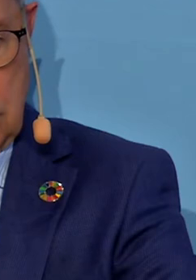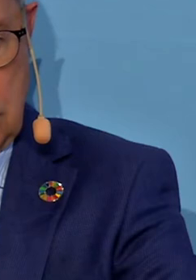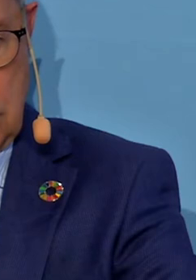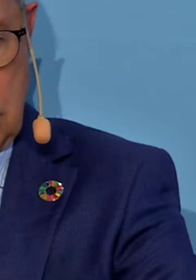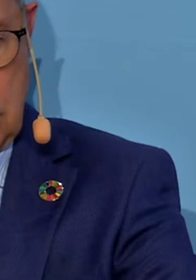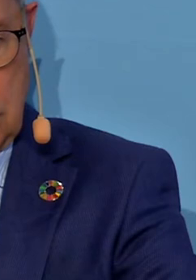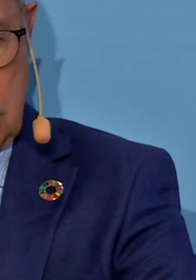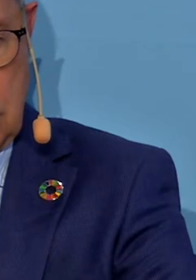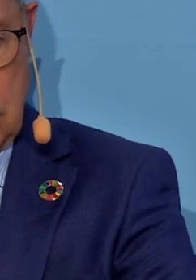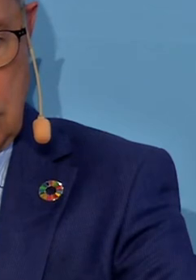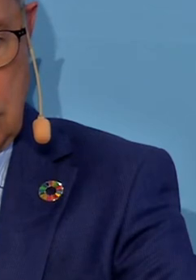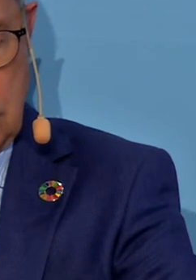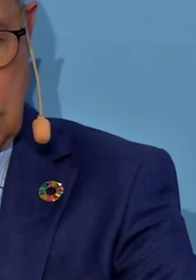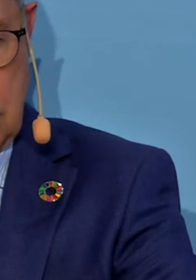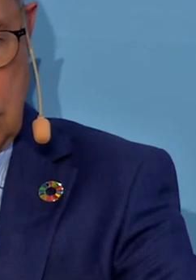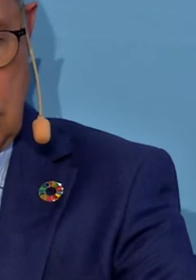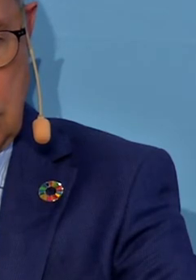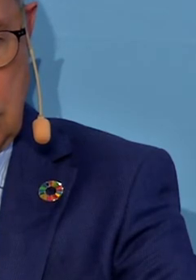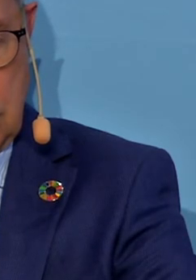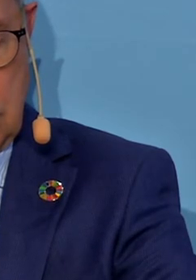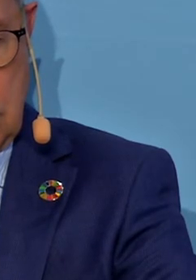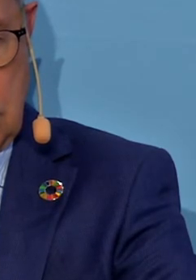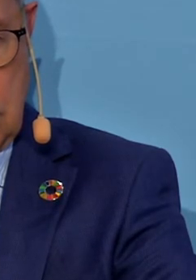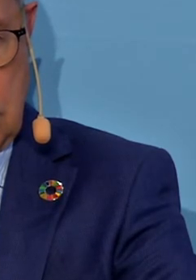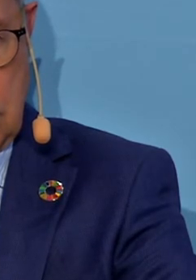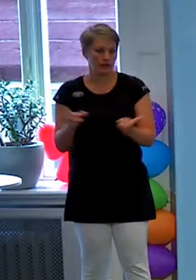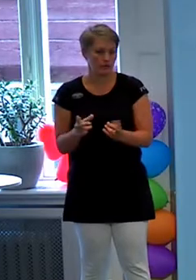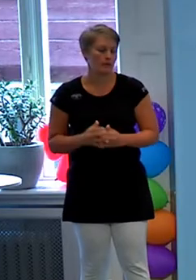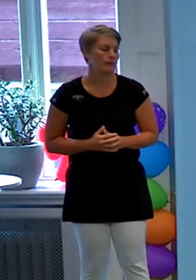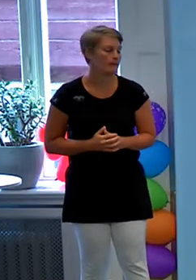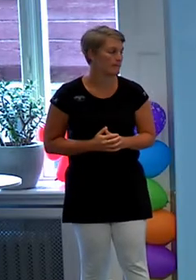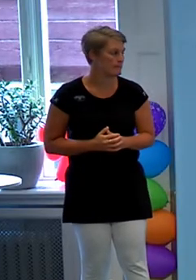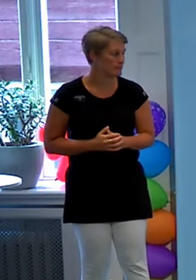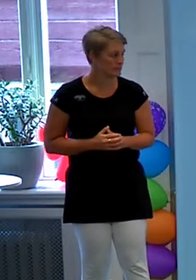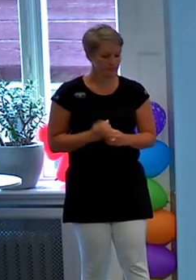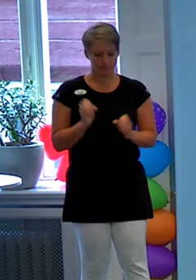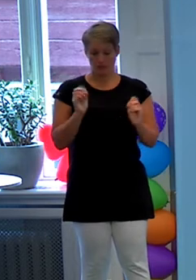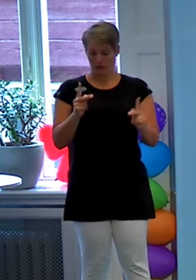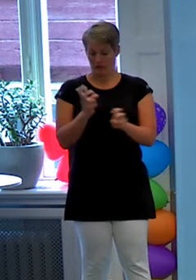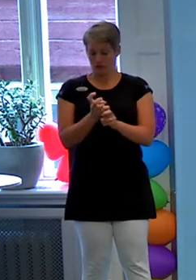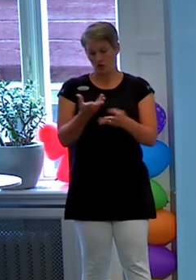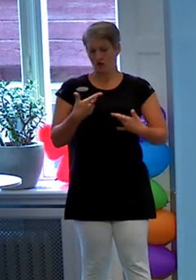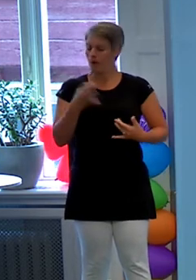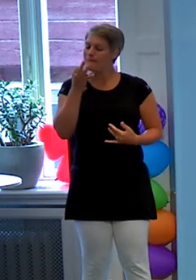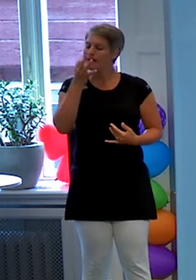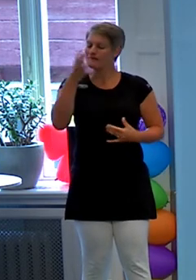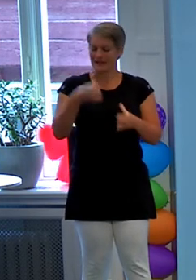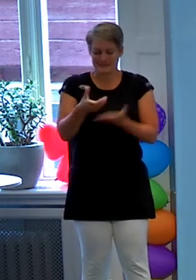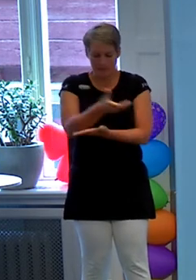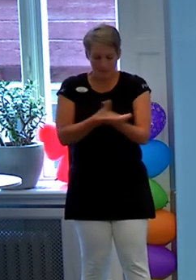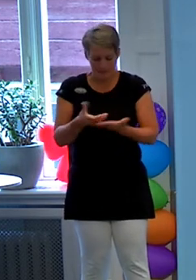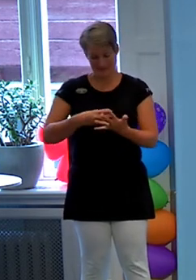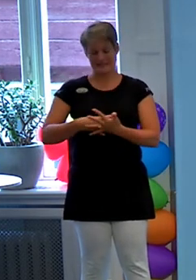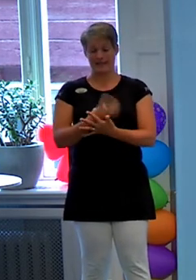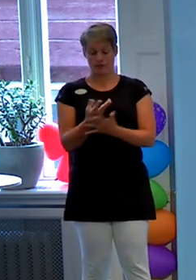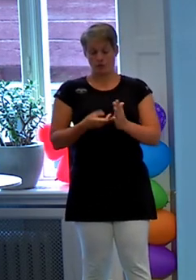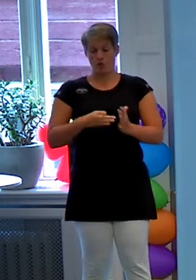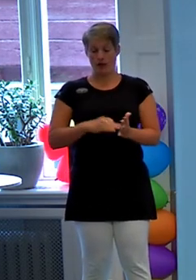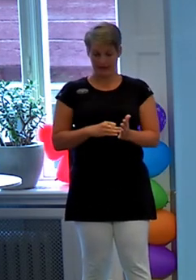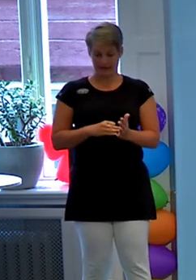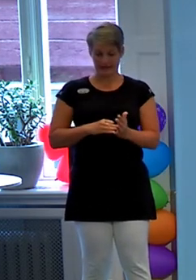man med sig Schleswig-Holstein i förhandlingar. Men om vi nu ska optimera samarbeten här, vi har ett skandinaviskt